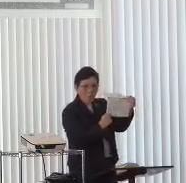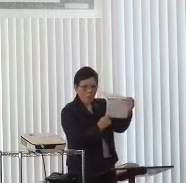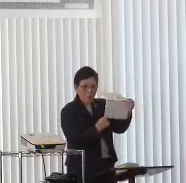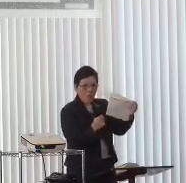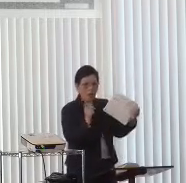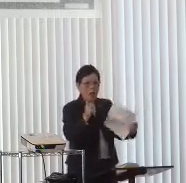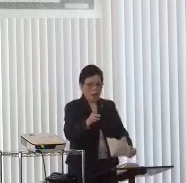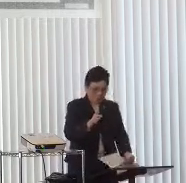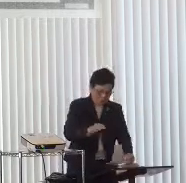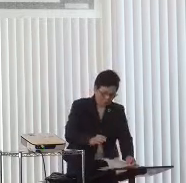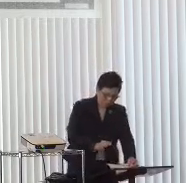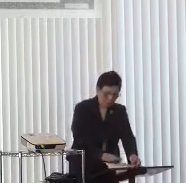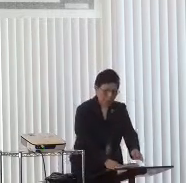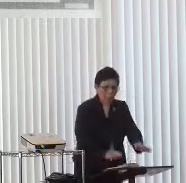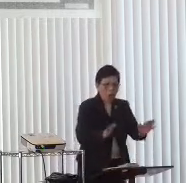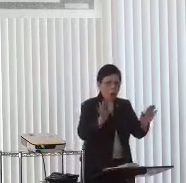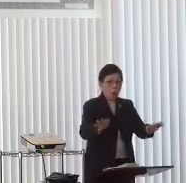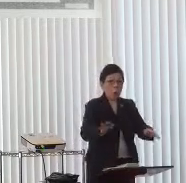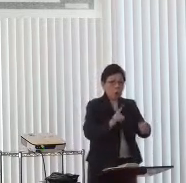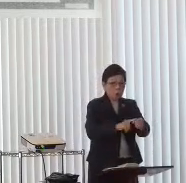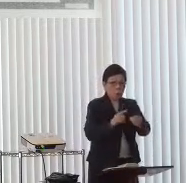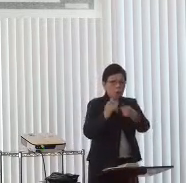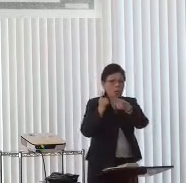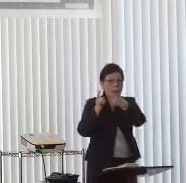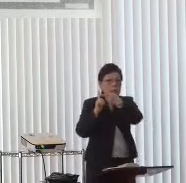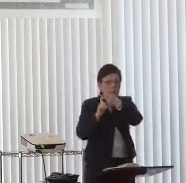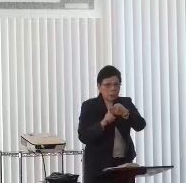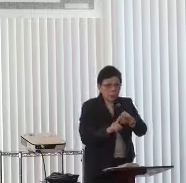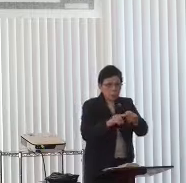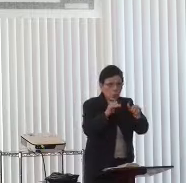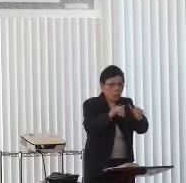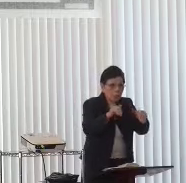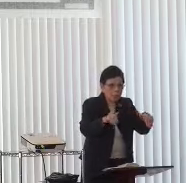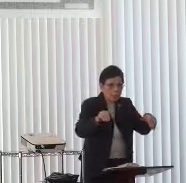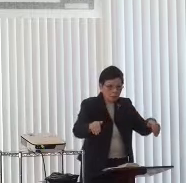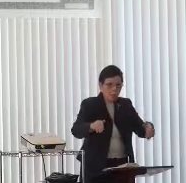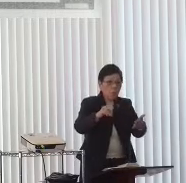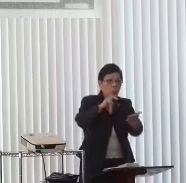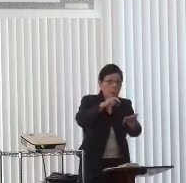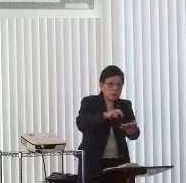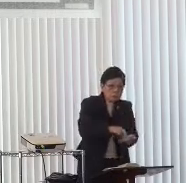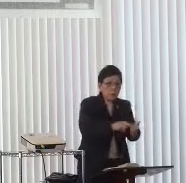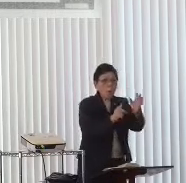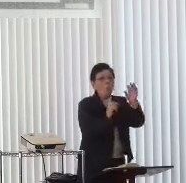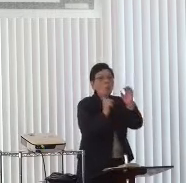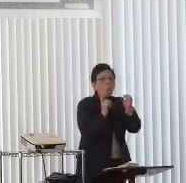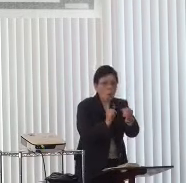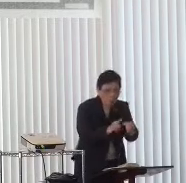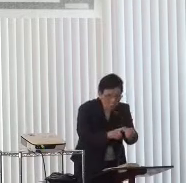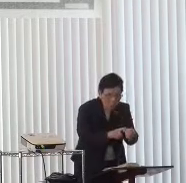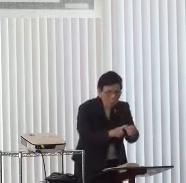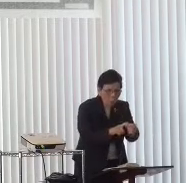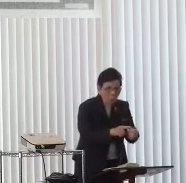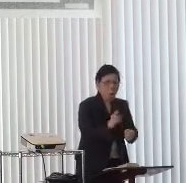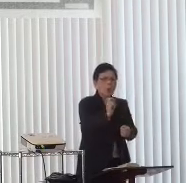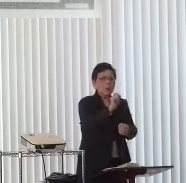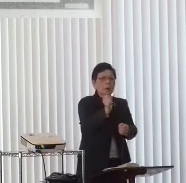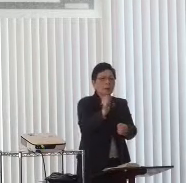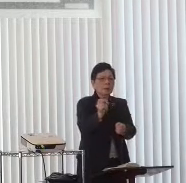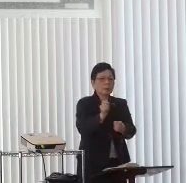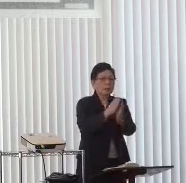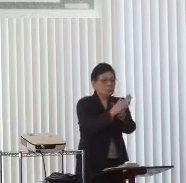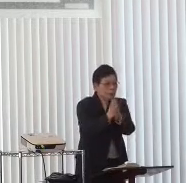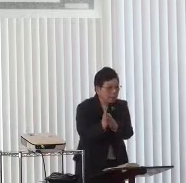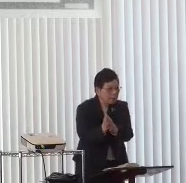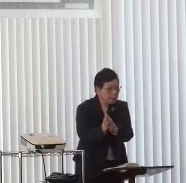を、ね、キリストの弟子としての目標を書き込んでいただいて、で帰ってこれすぐ捨てないように、これ